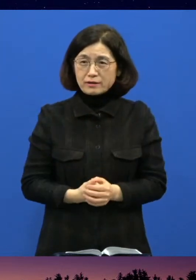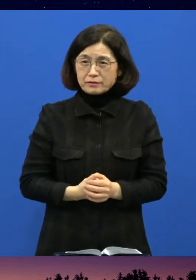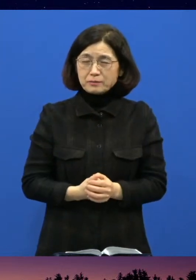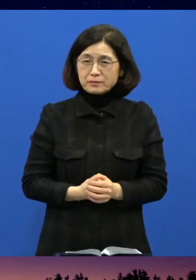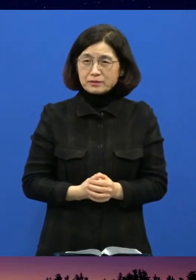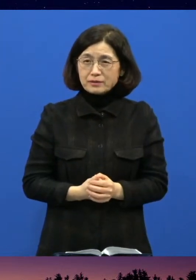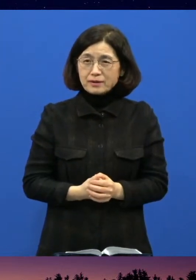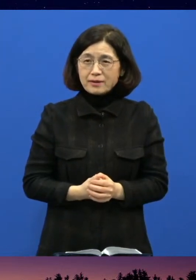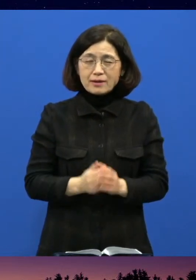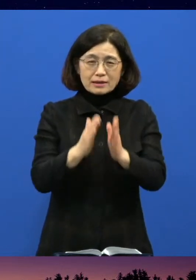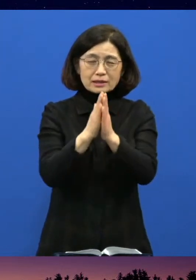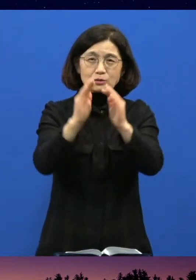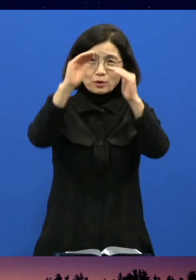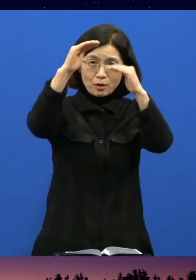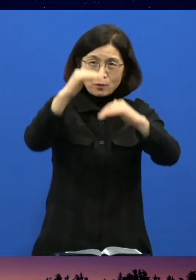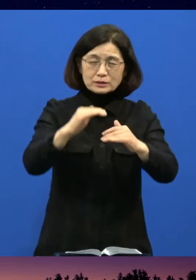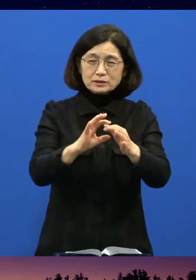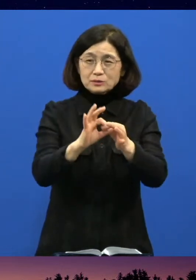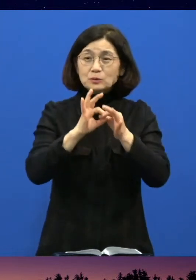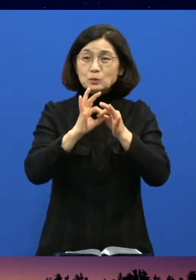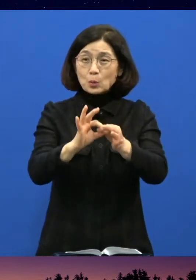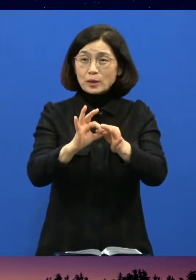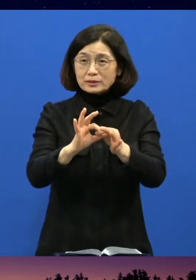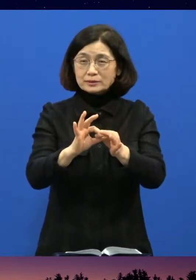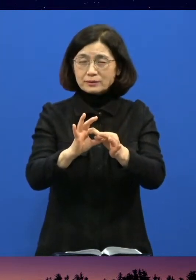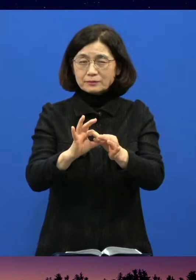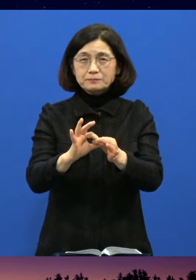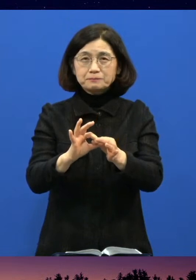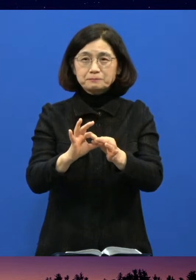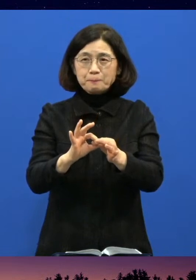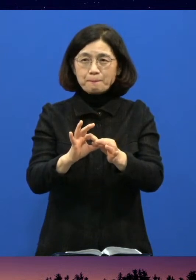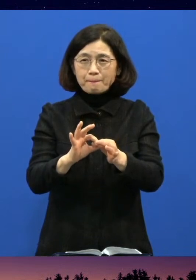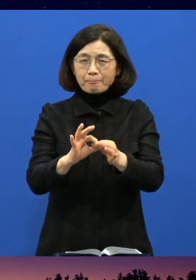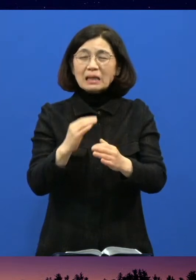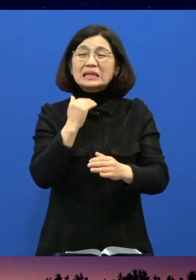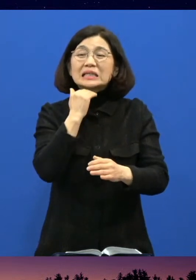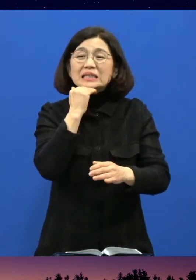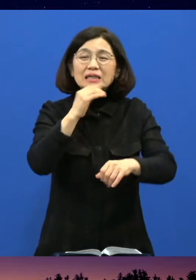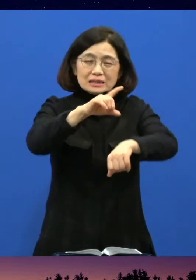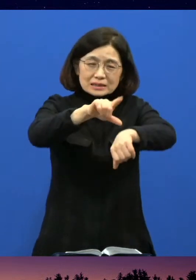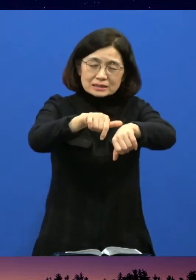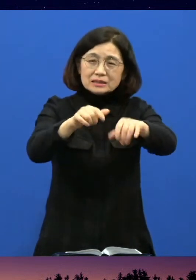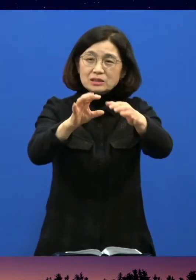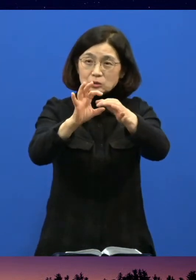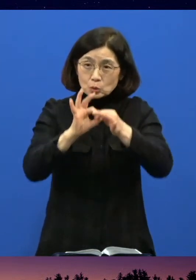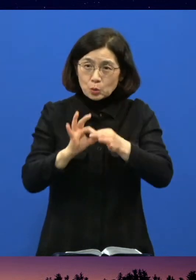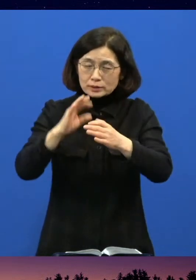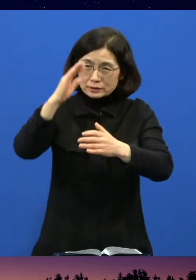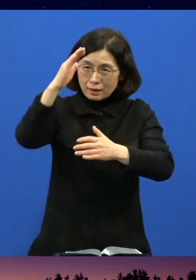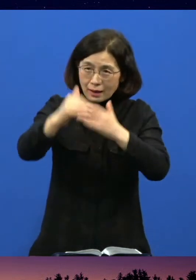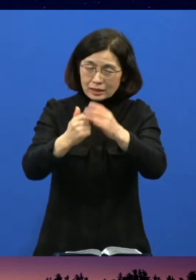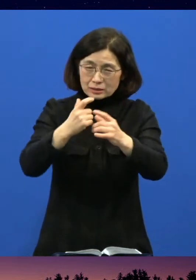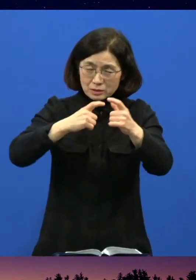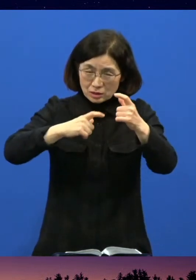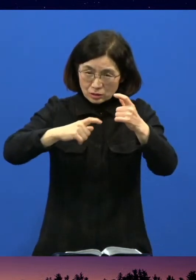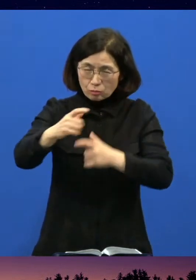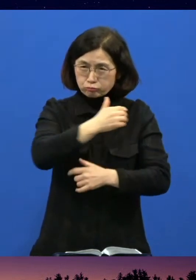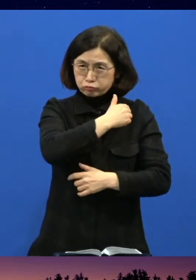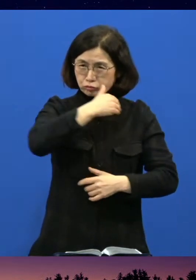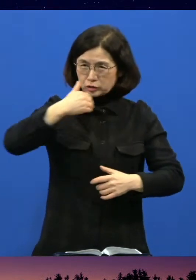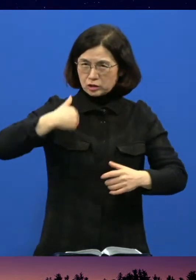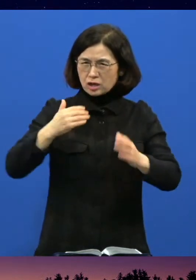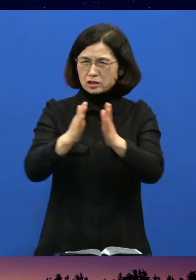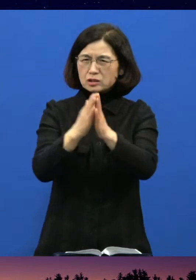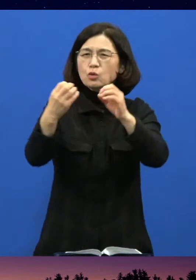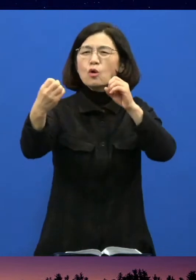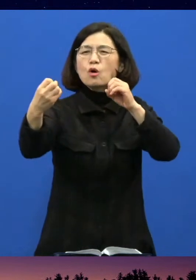기도의 그 과정을 통하여, 시간을 통하여 하나님이 더 크고 풍성한 것을 만들어 가시는,